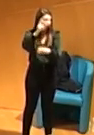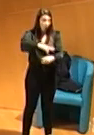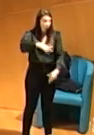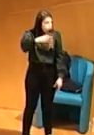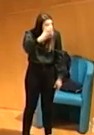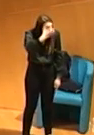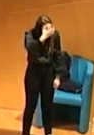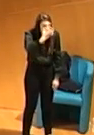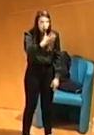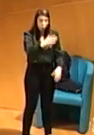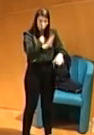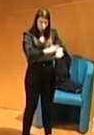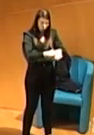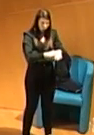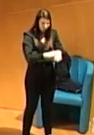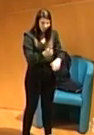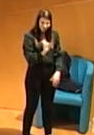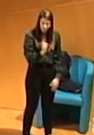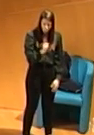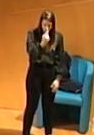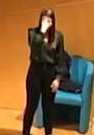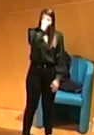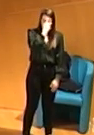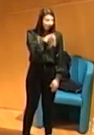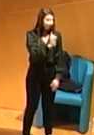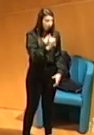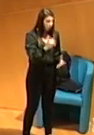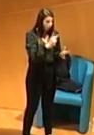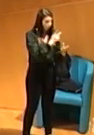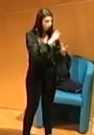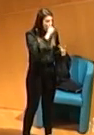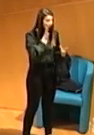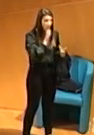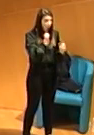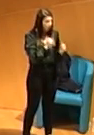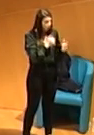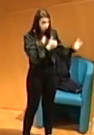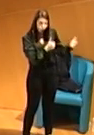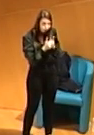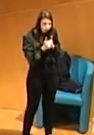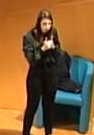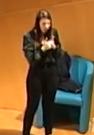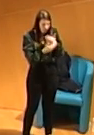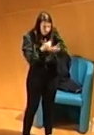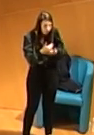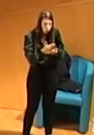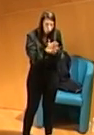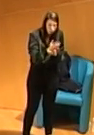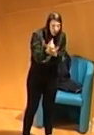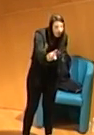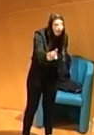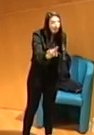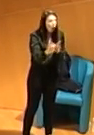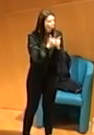parents, ce n'est pas des extraterrestres. On doit construire ensemble le chemin de notre enfant devenu adulte. On peut pas être des